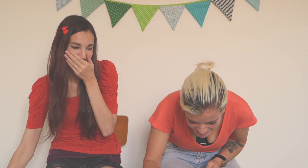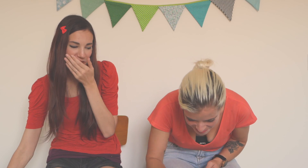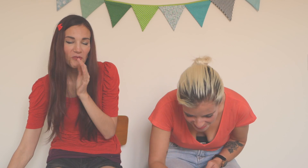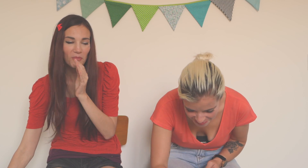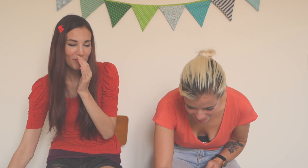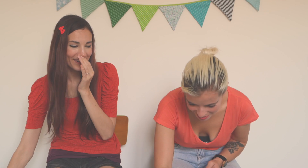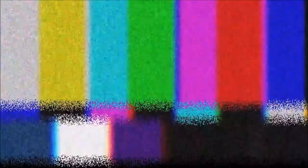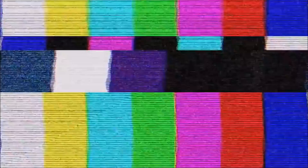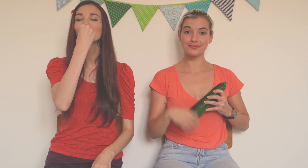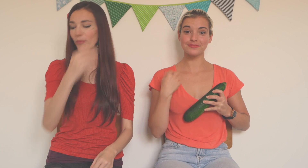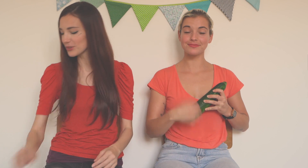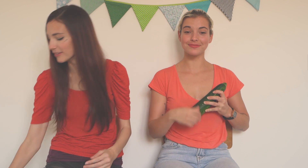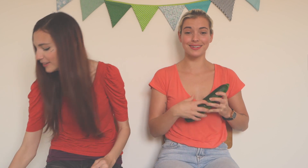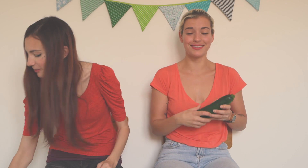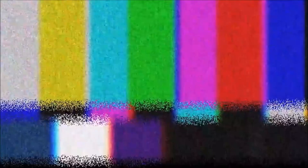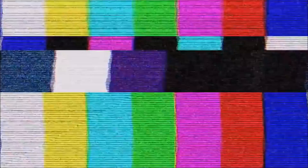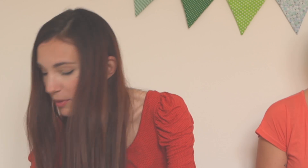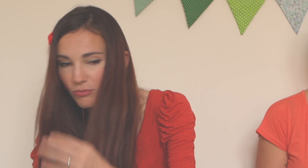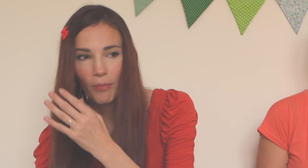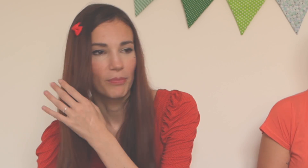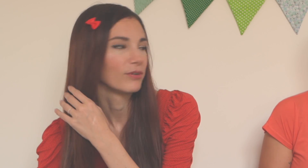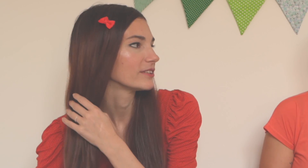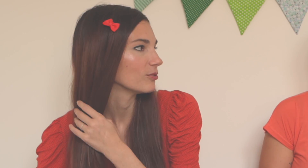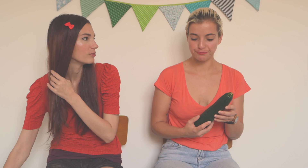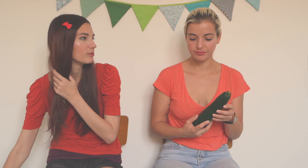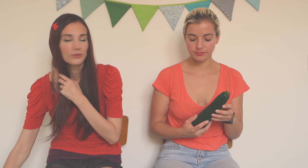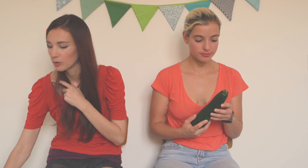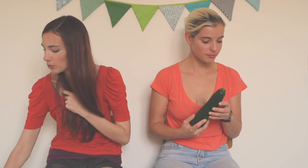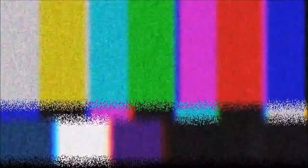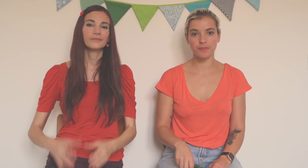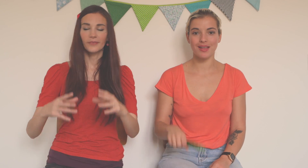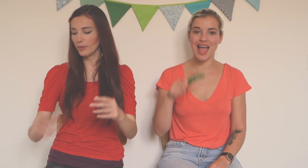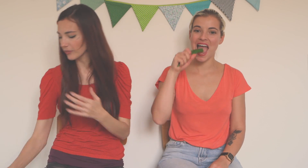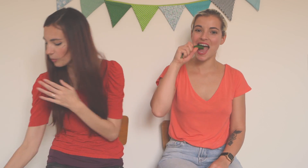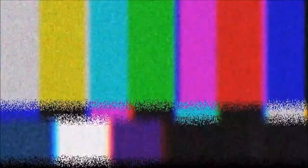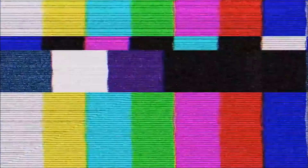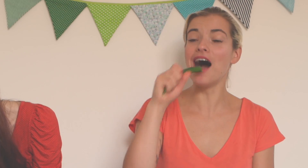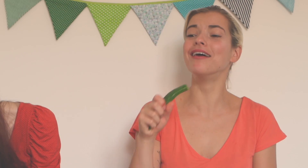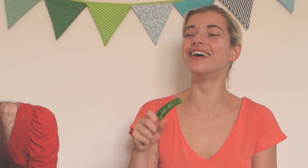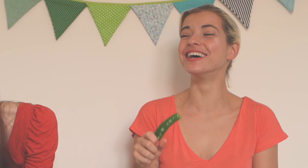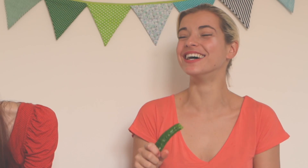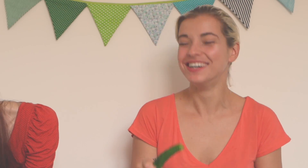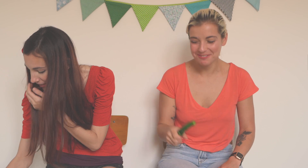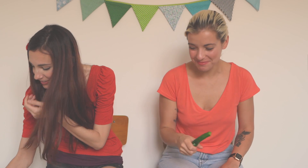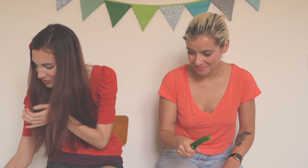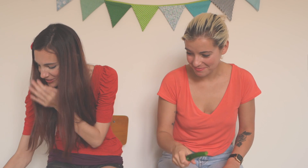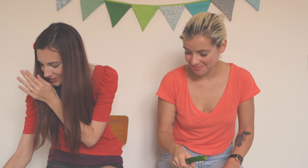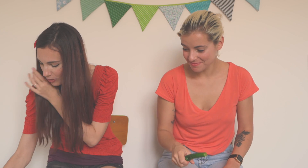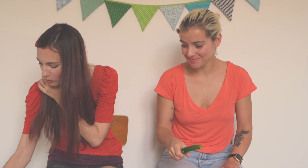je vomis pas. Non. Jamais pouvoir pas pouvoir dire de gros mots. Oh là là, et en fait je dis pas des gros mots,